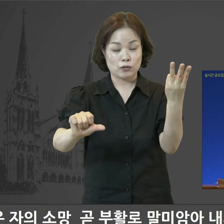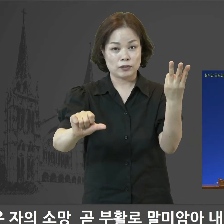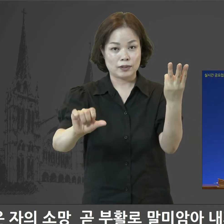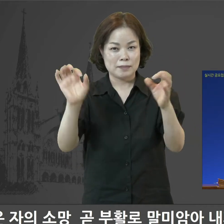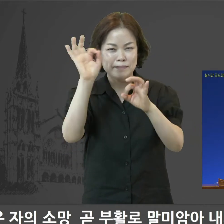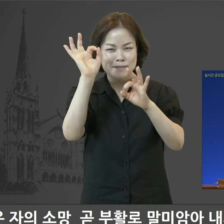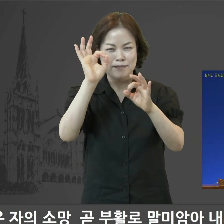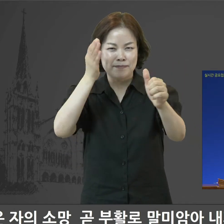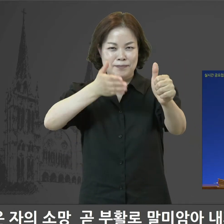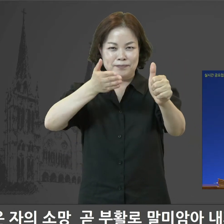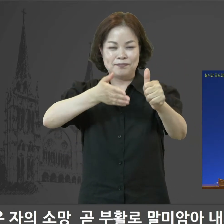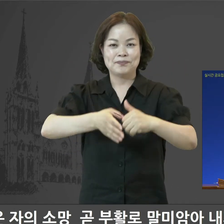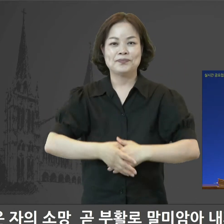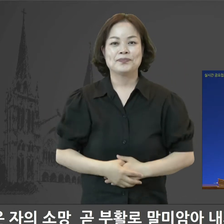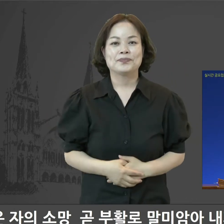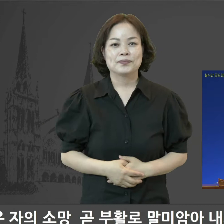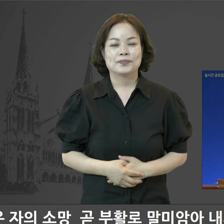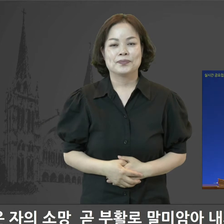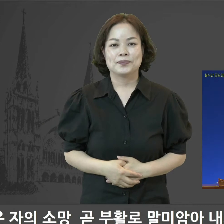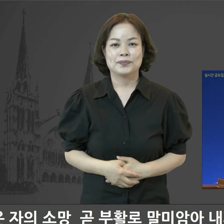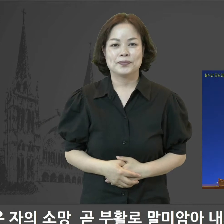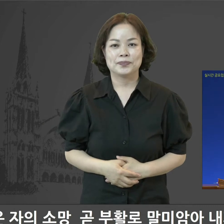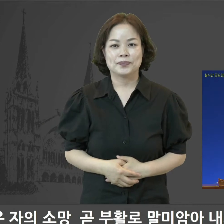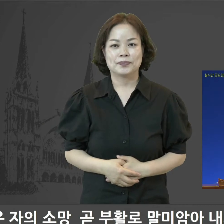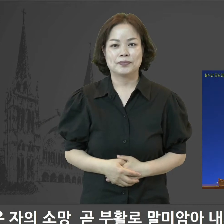주시면 좋을 것 같아요.